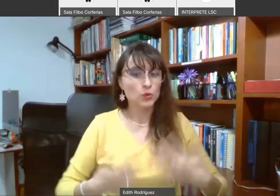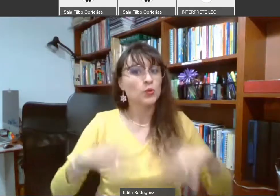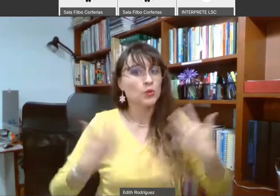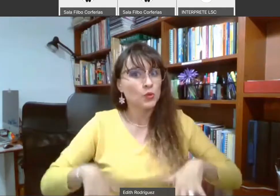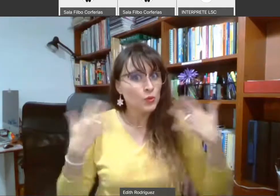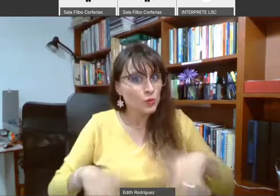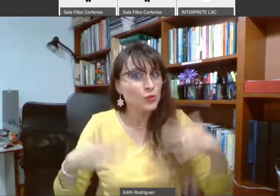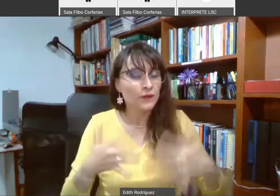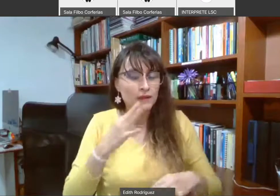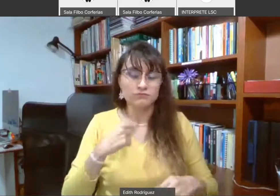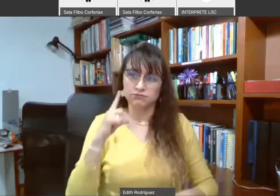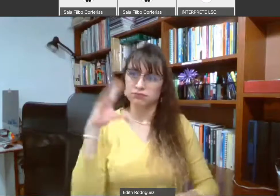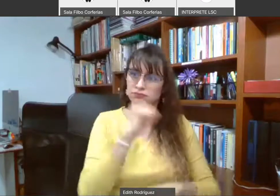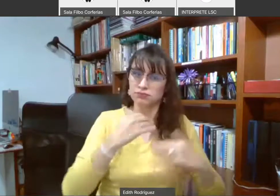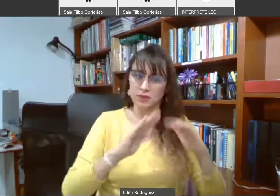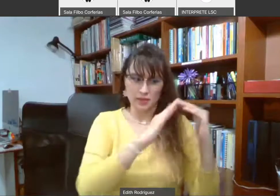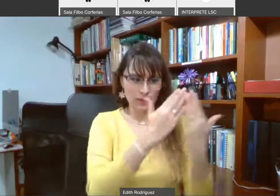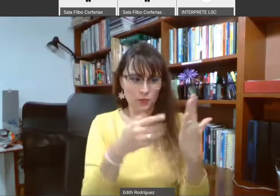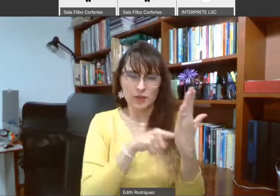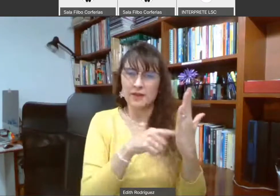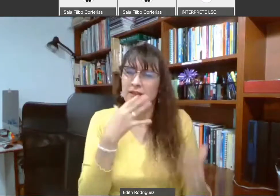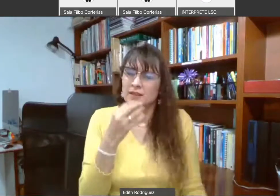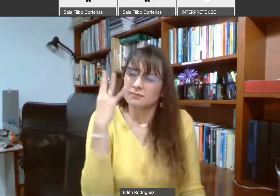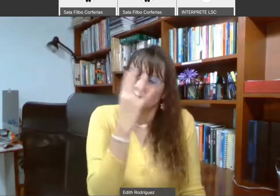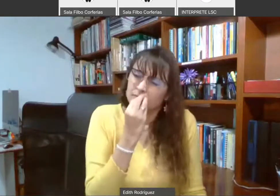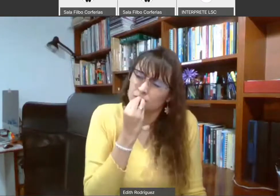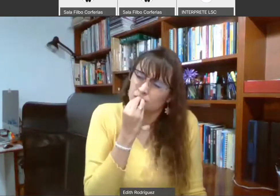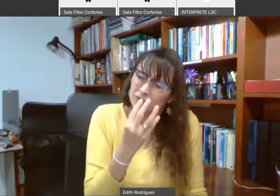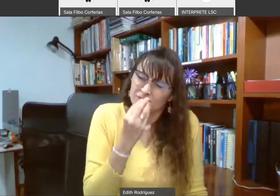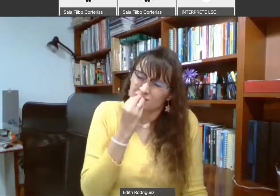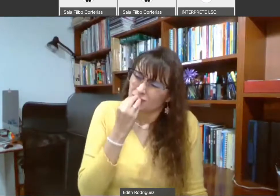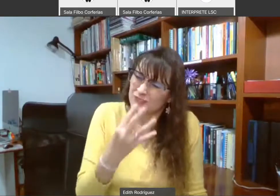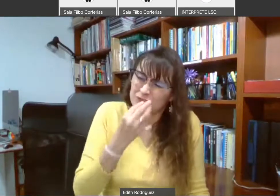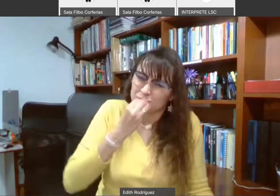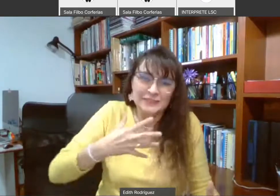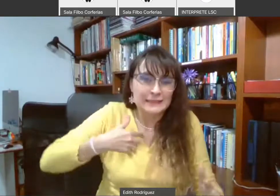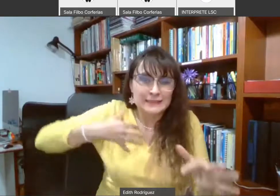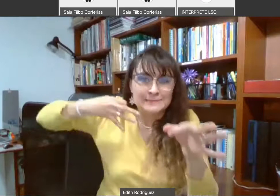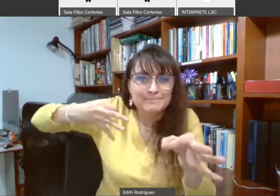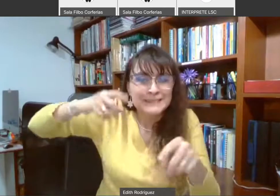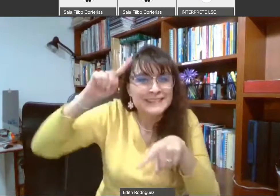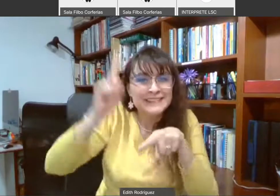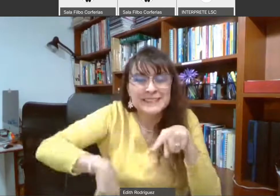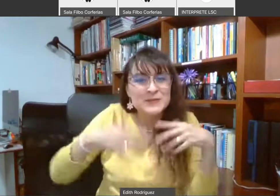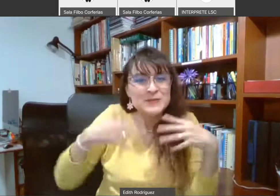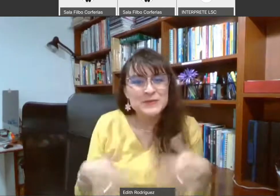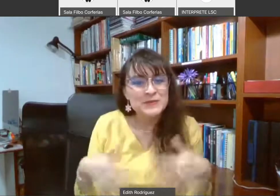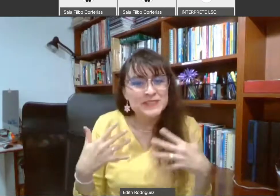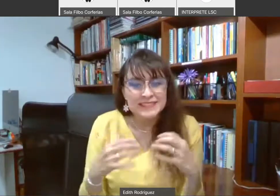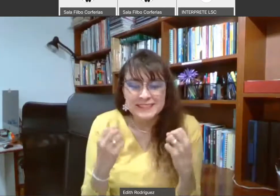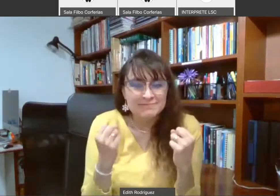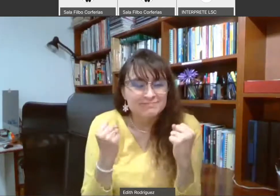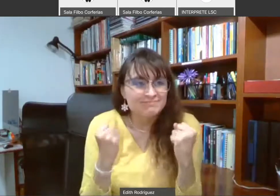Y bueno, hago un paréntesis también con respecto a mi experiencia de vida. La literatura realmente es